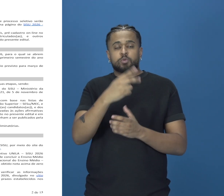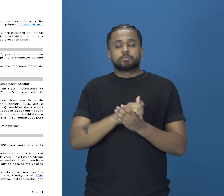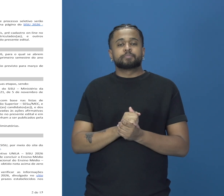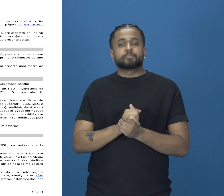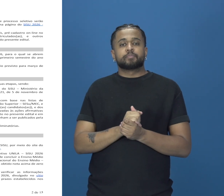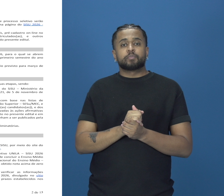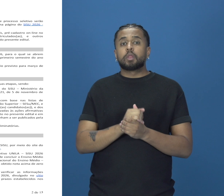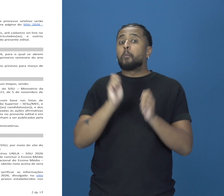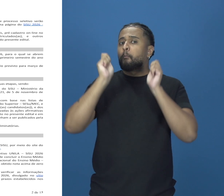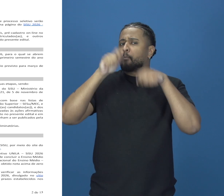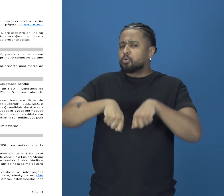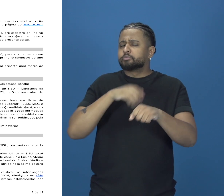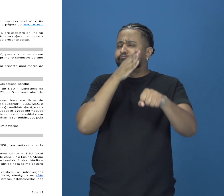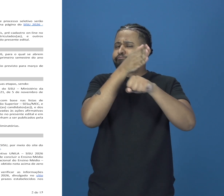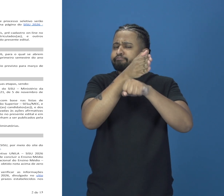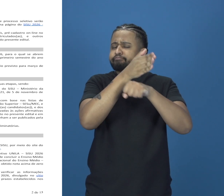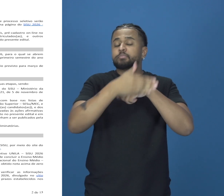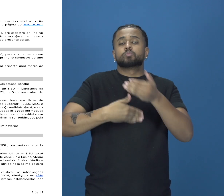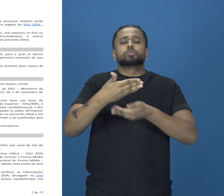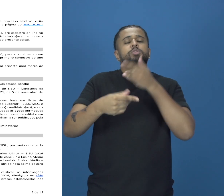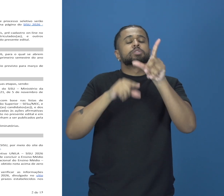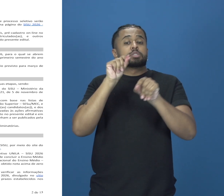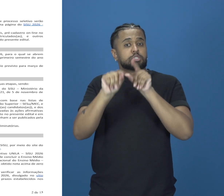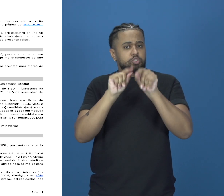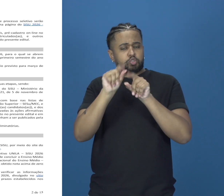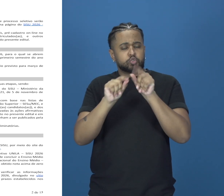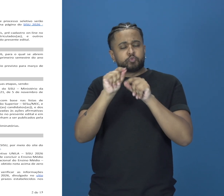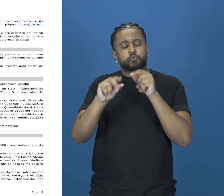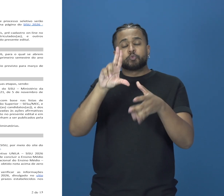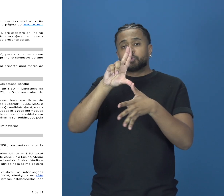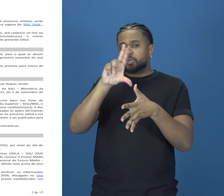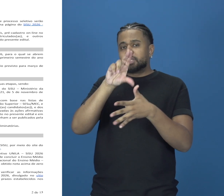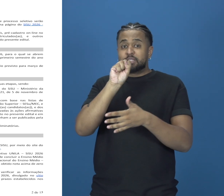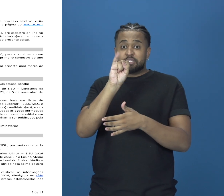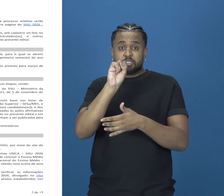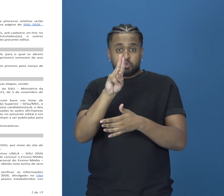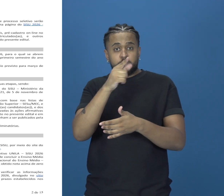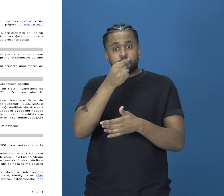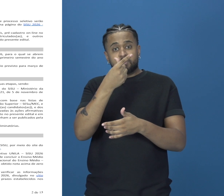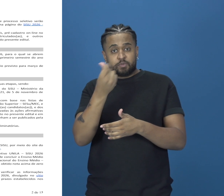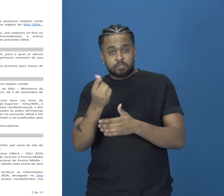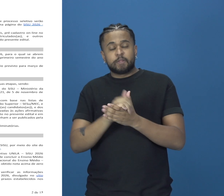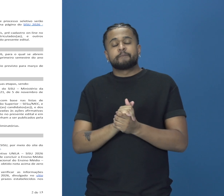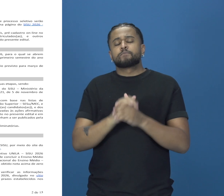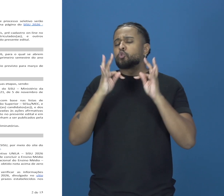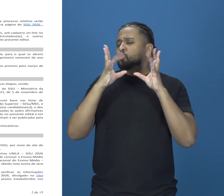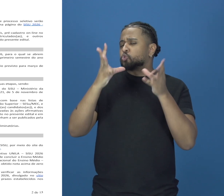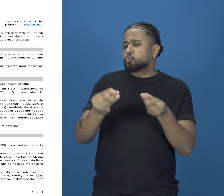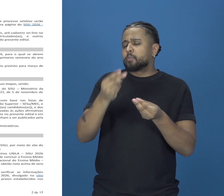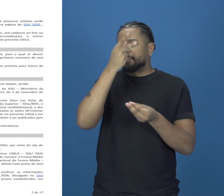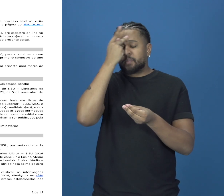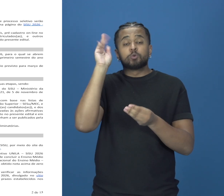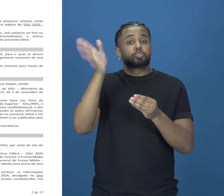4.2. Estão aptos para a participação no processo seletivo UNILA SISU 2026 todos